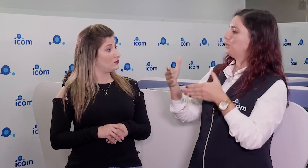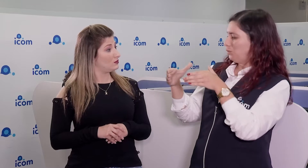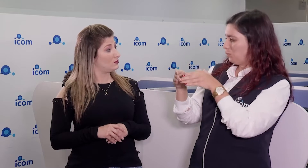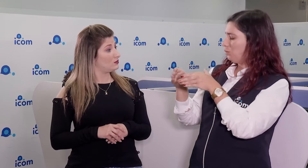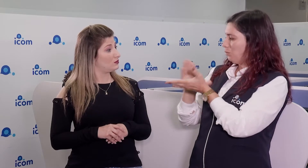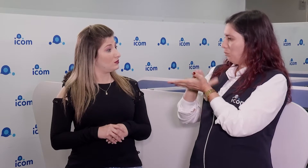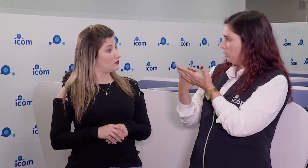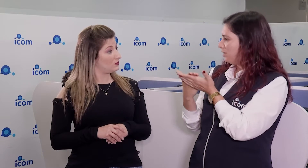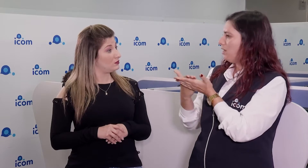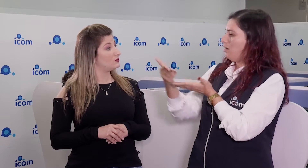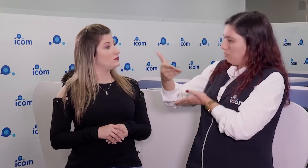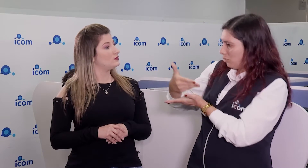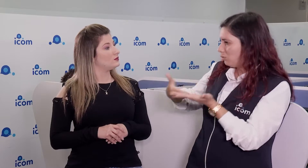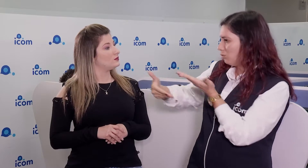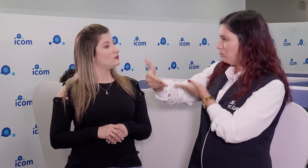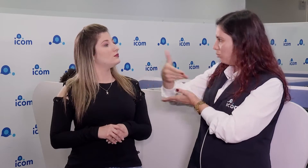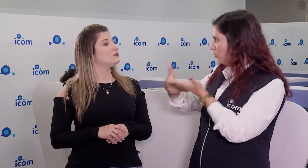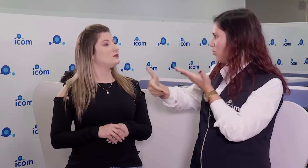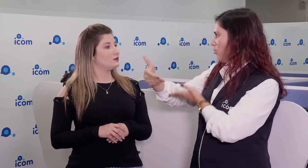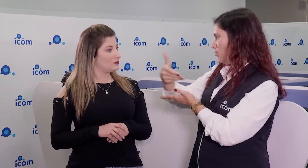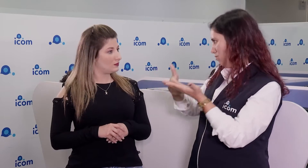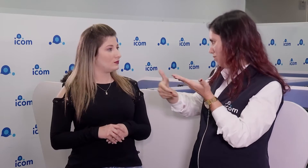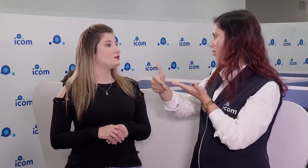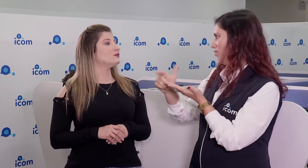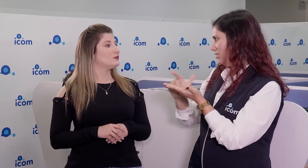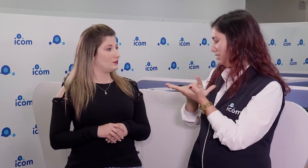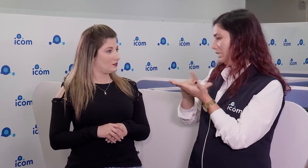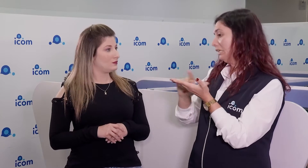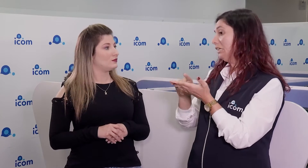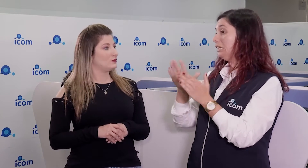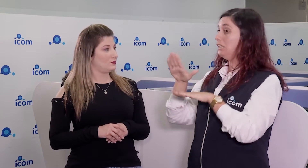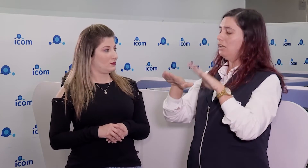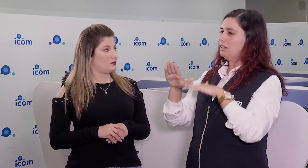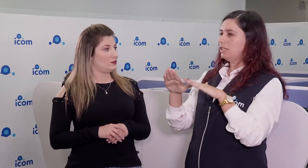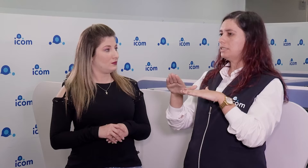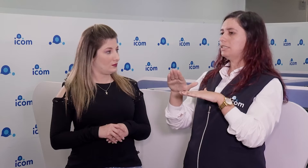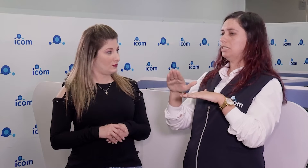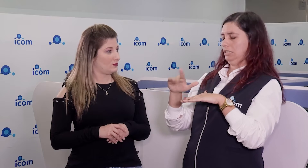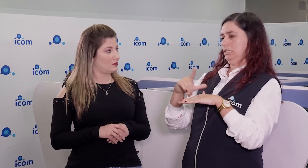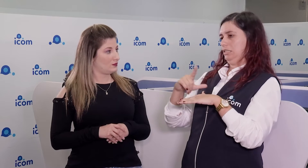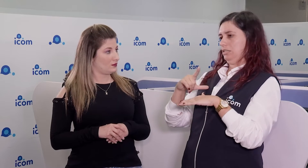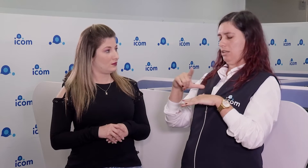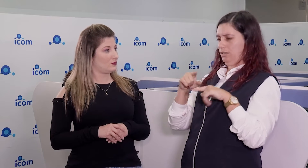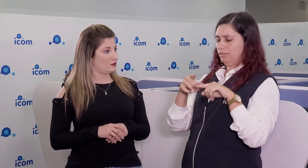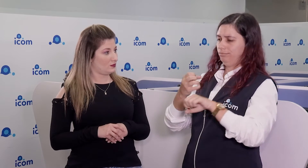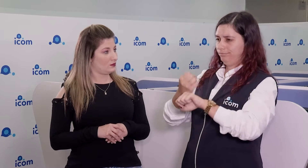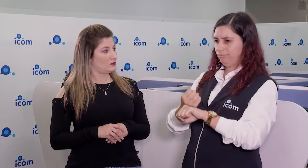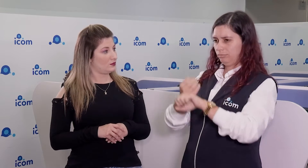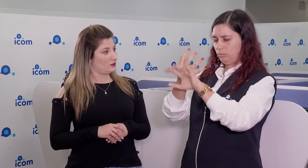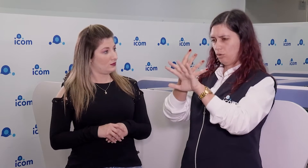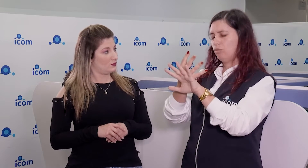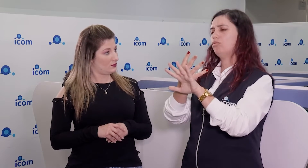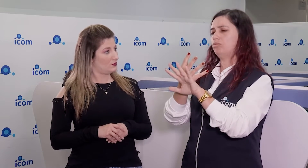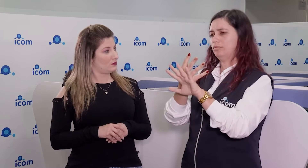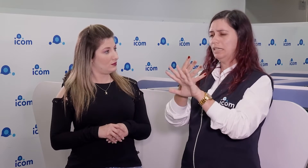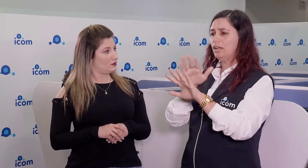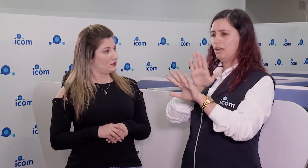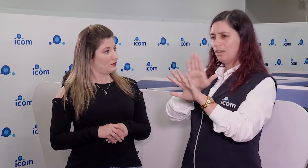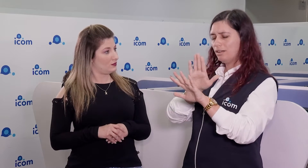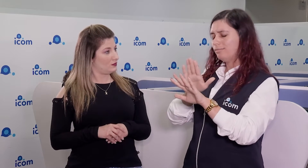área, né? Sinais específicos de uma área. Então, a gente vai nessa construção, nessa interação, aí trocando e fazendo essa interpretação. Na chamada